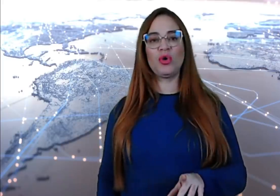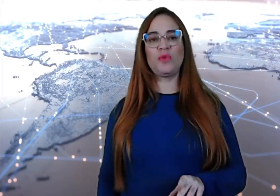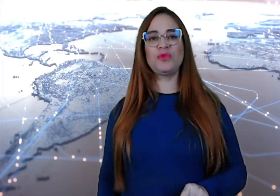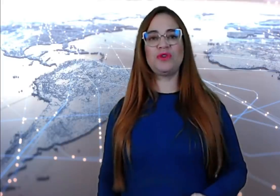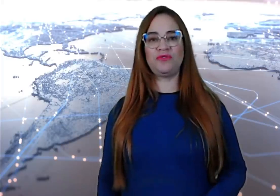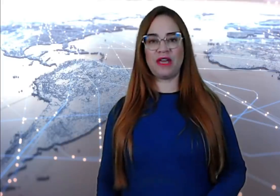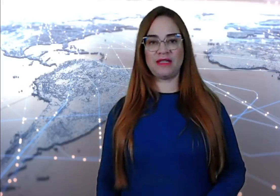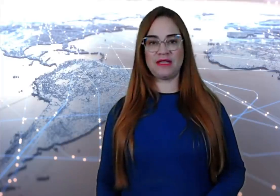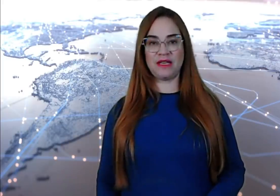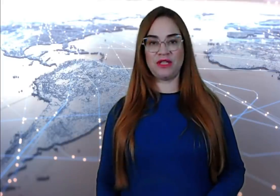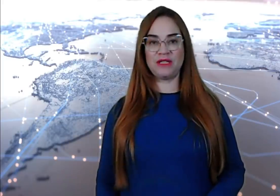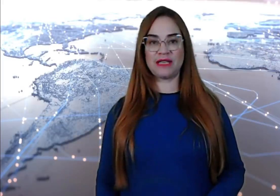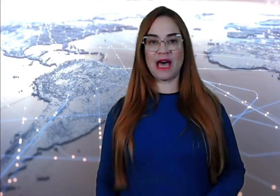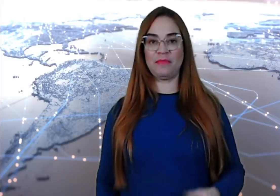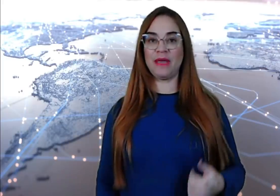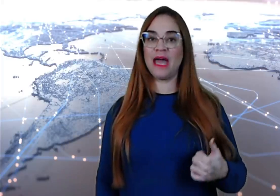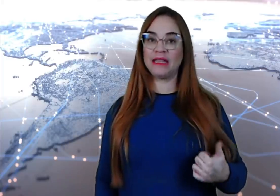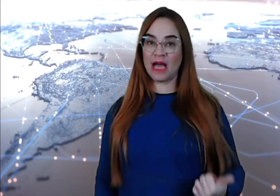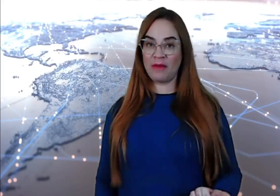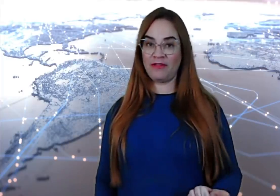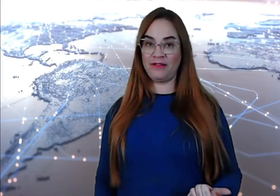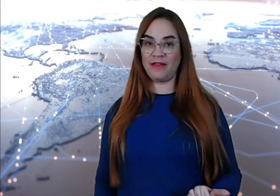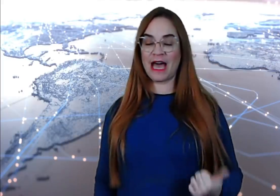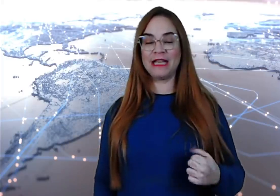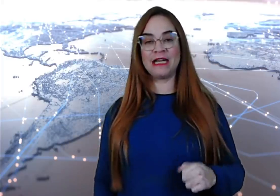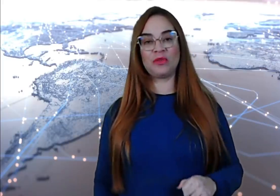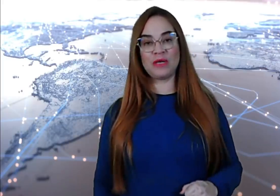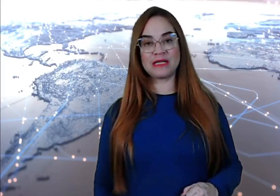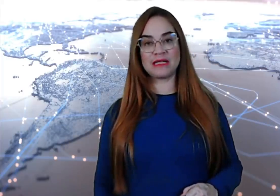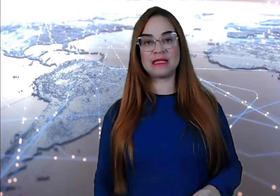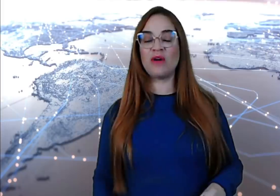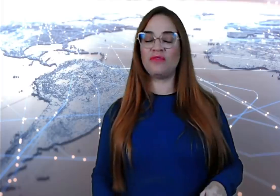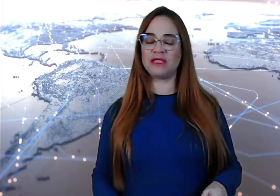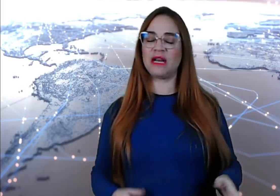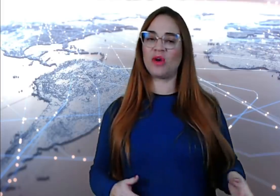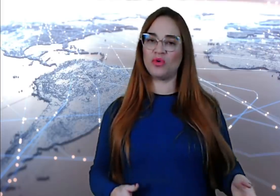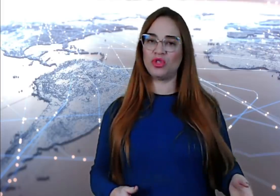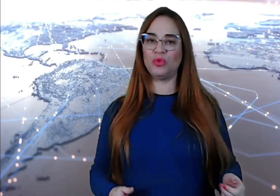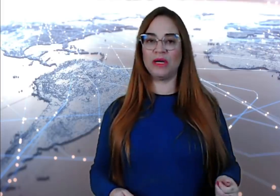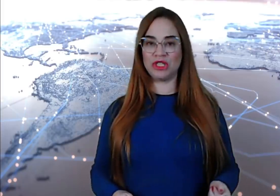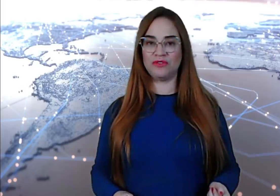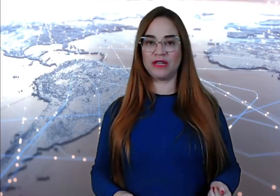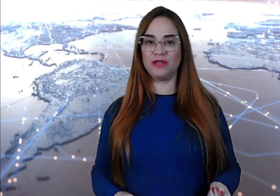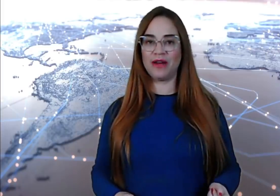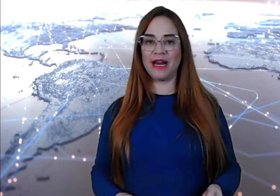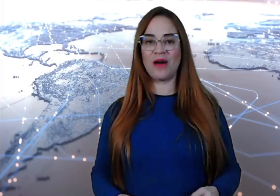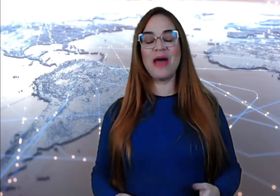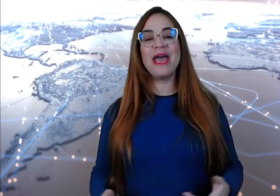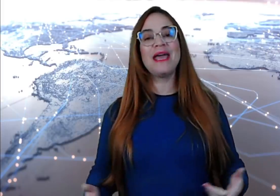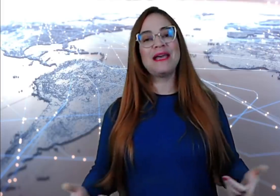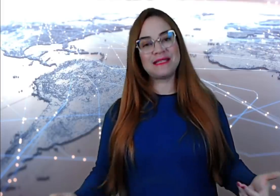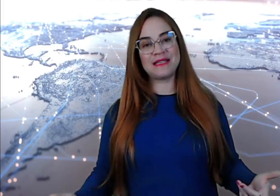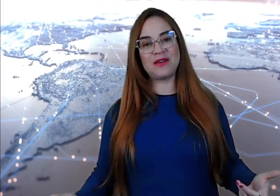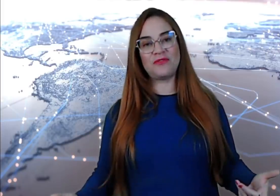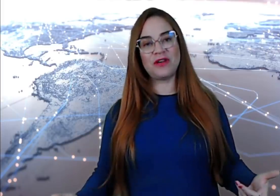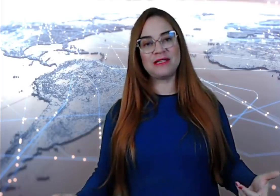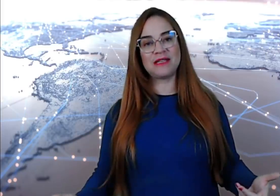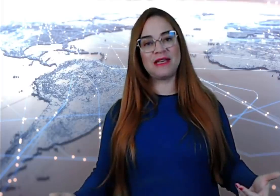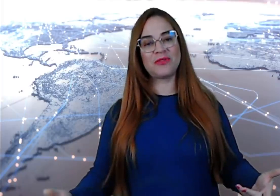grupos de Face e de Zap. Dá uma verificada na tua inscrição, vê se ela continua ativa aqui no canal. E se não for inscrito,